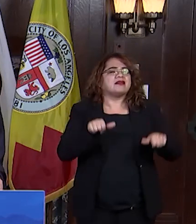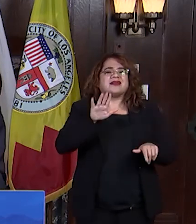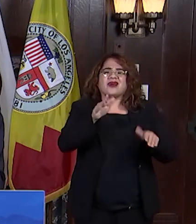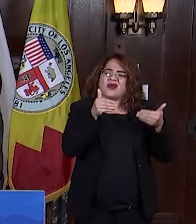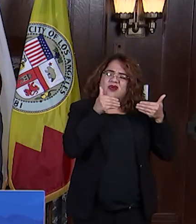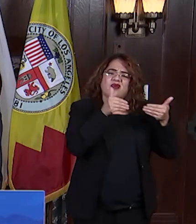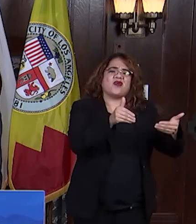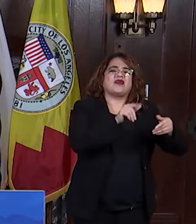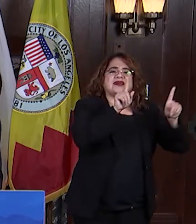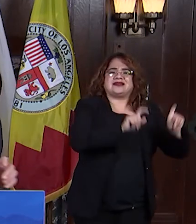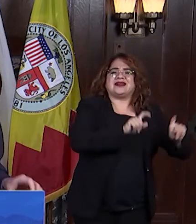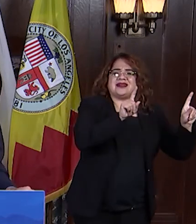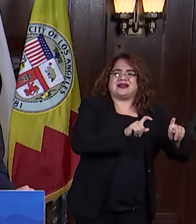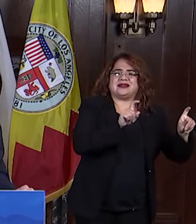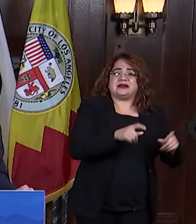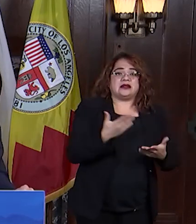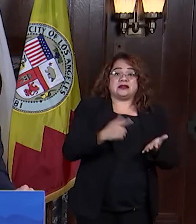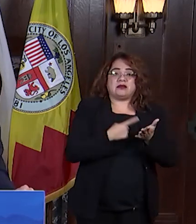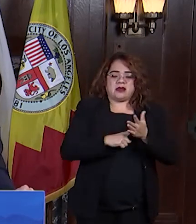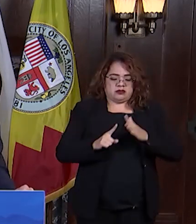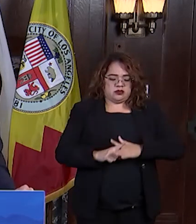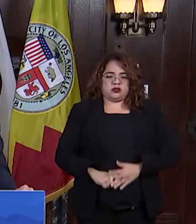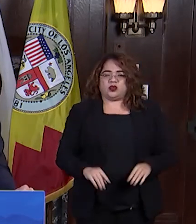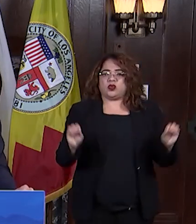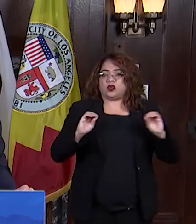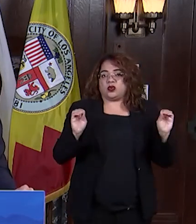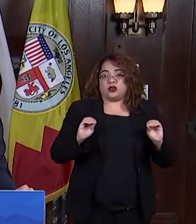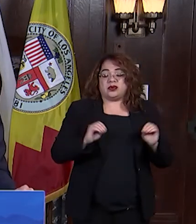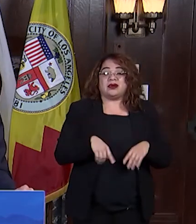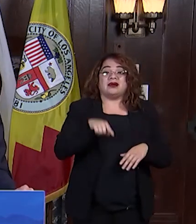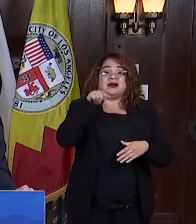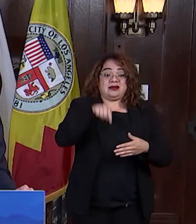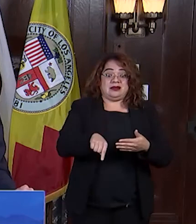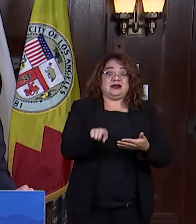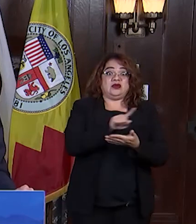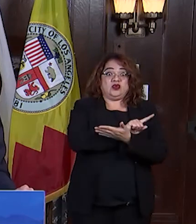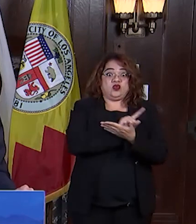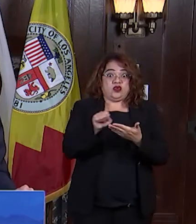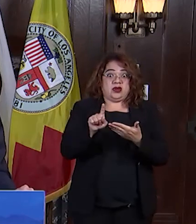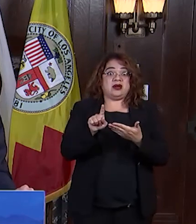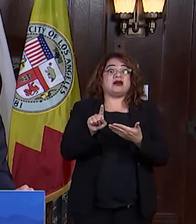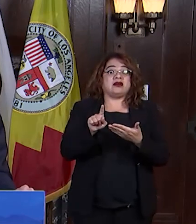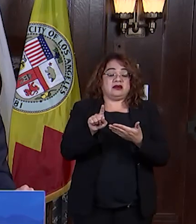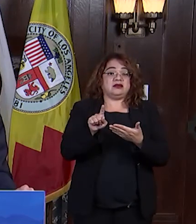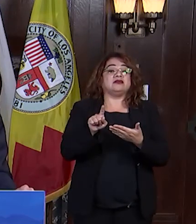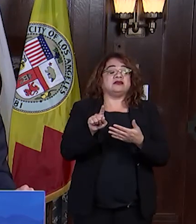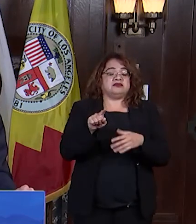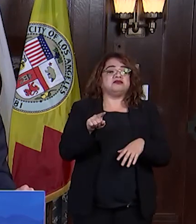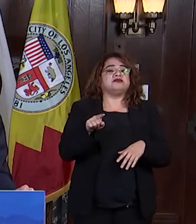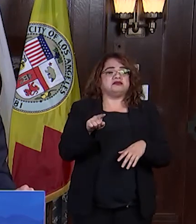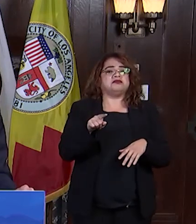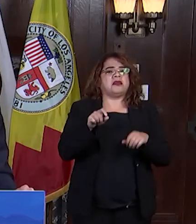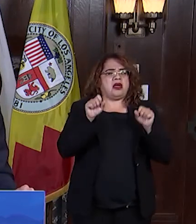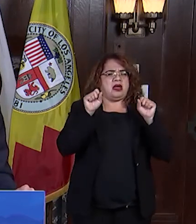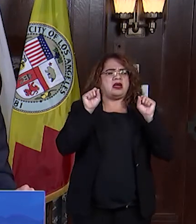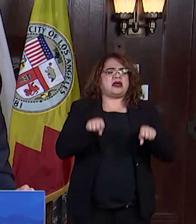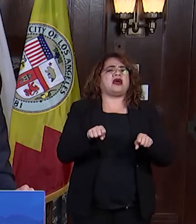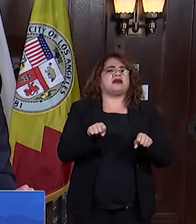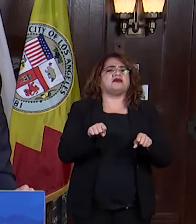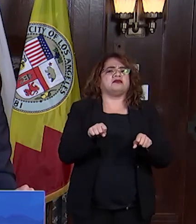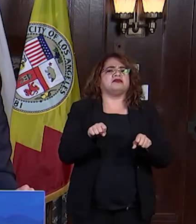inmediatamente. Esta semana nuestros sitios de prueba tienen la capacidad de hacerle la prueba a más